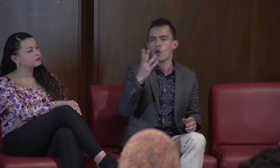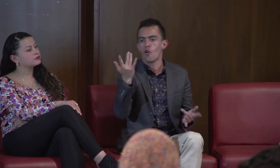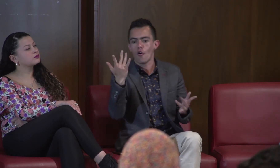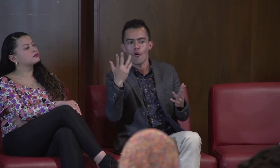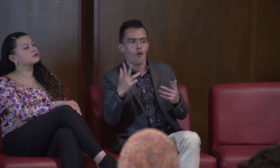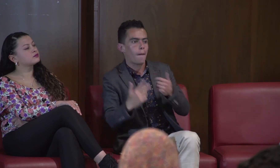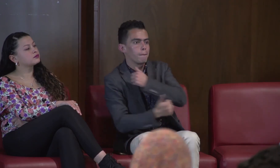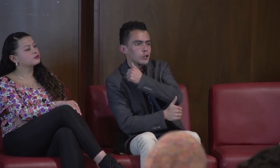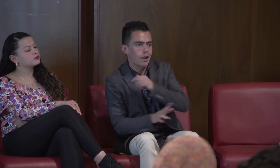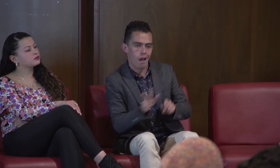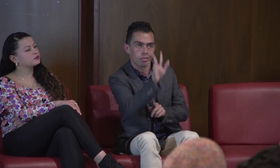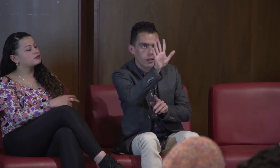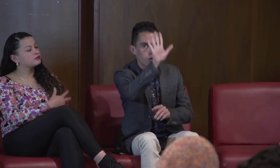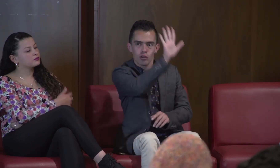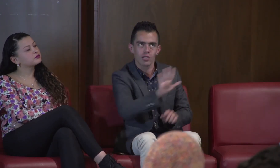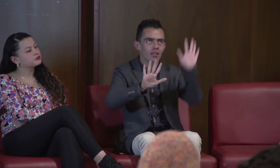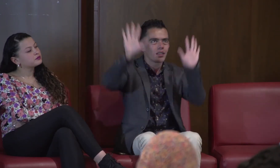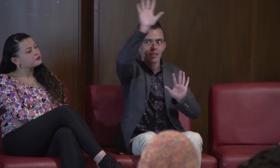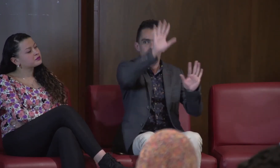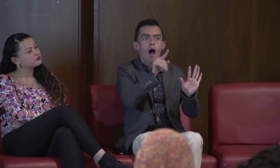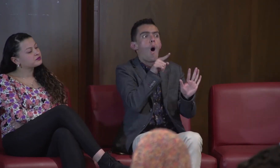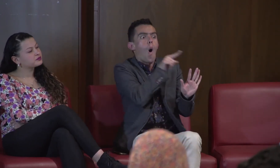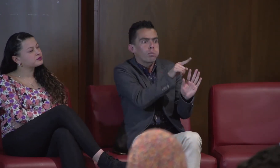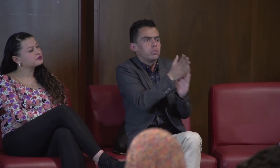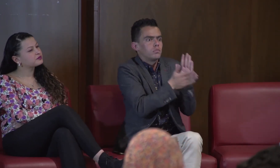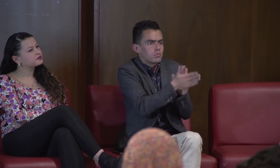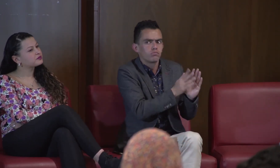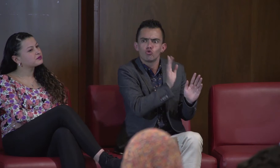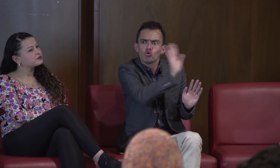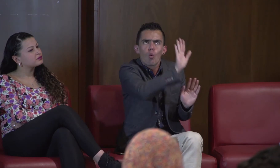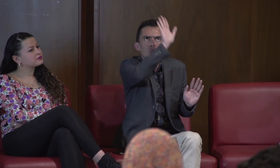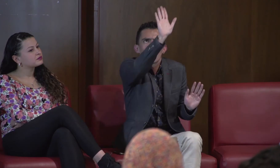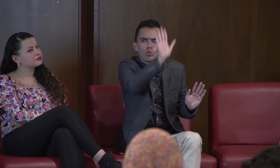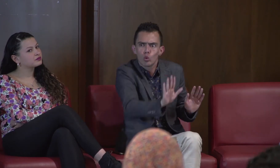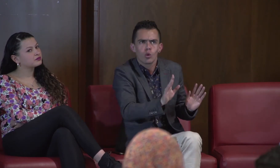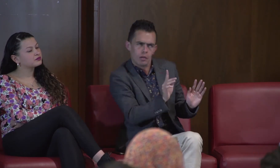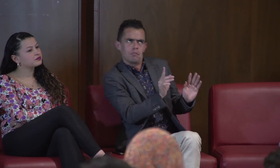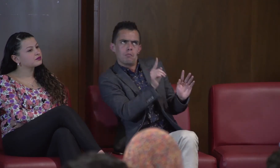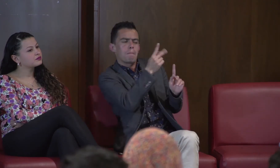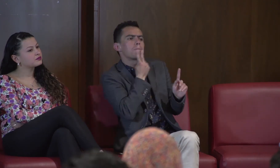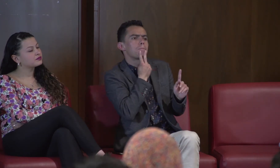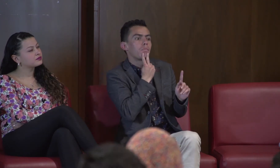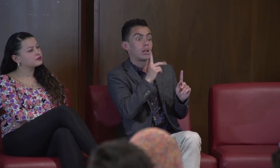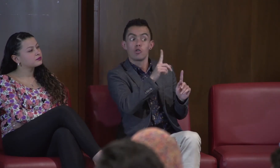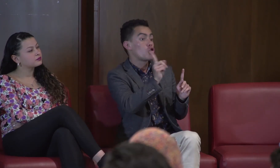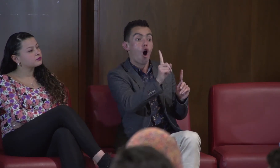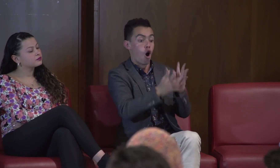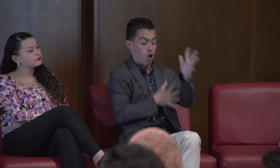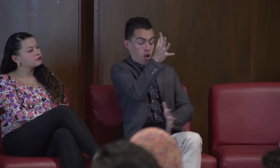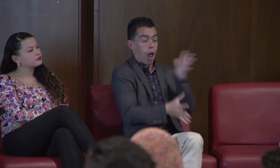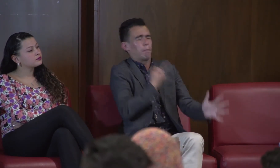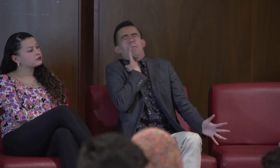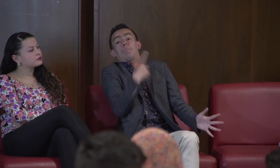entendemos que en las distintas regiones como la costa, la región cundiboyacense, el interior, también tienen señas propias por